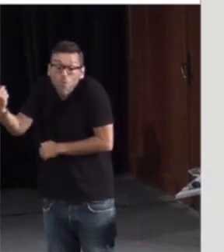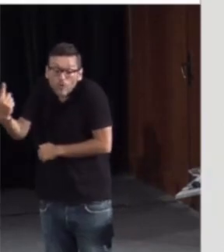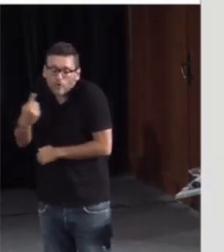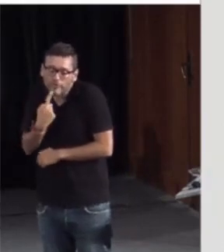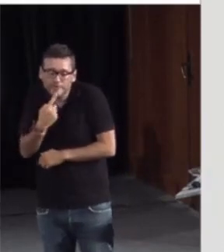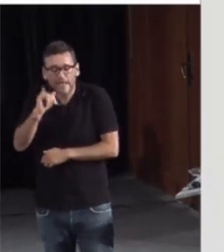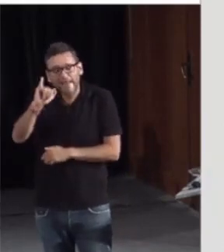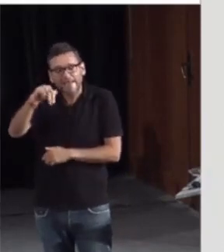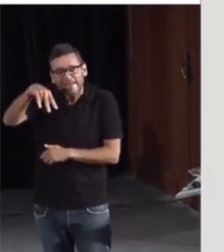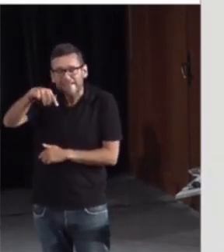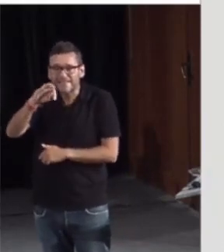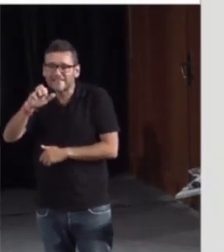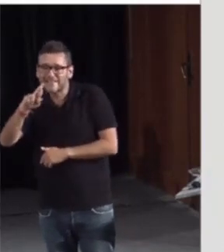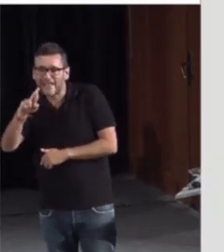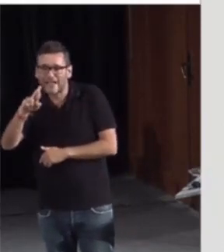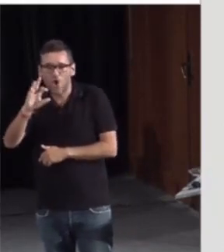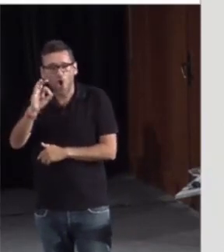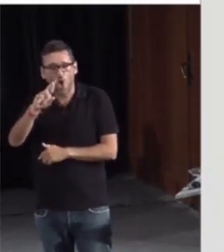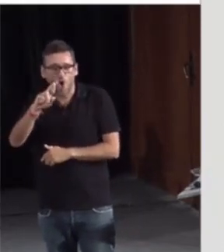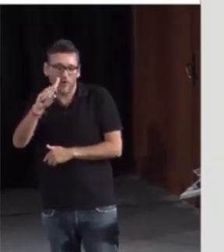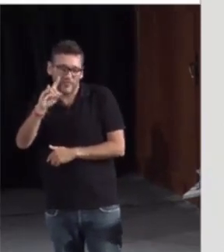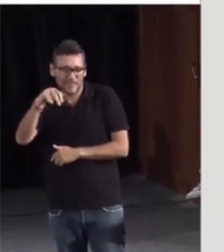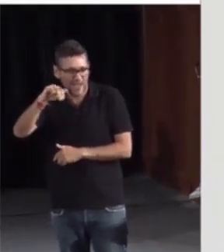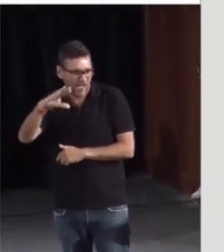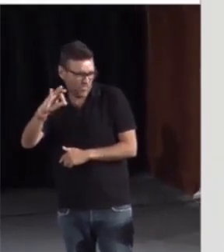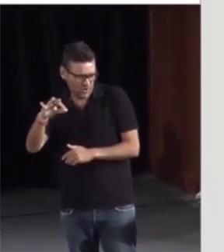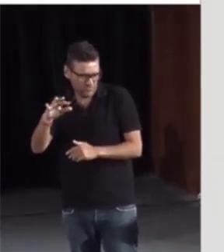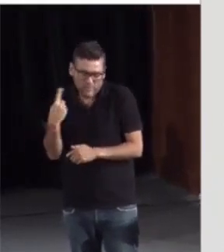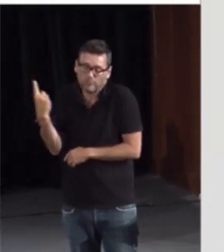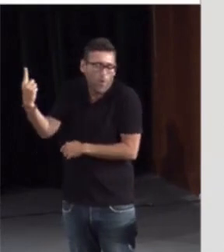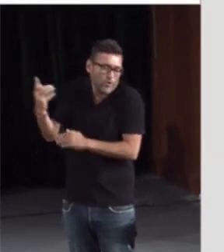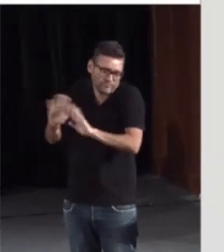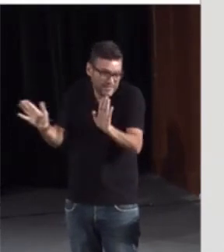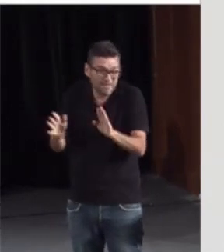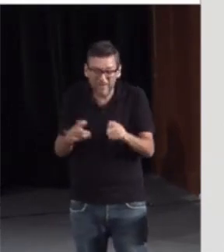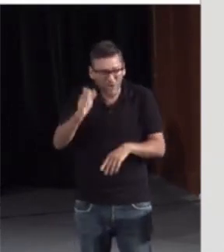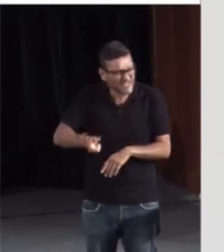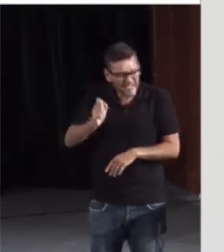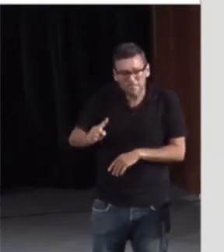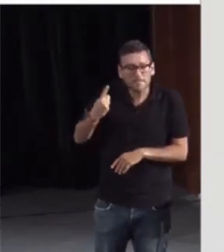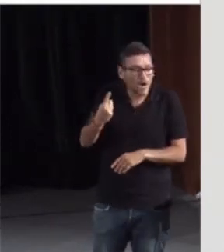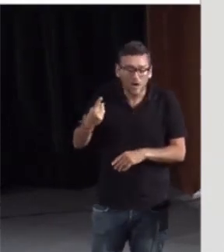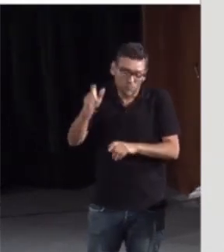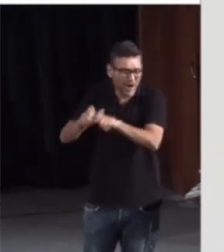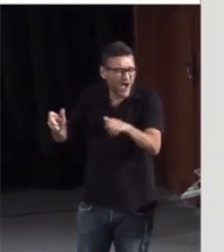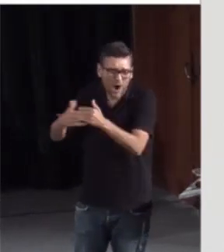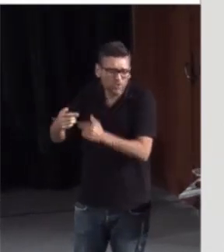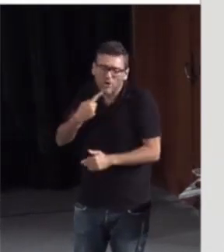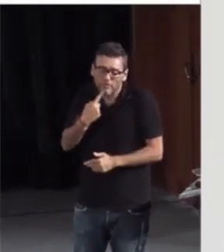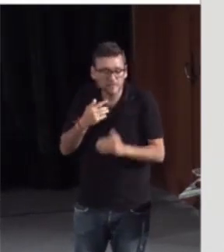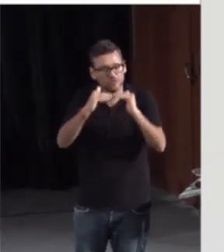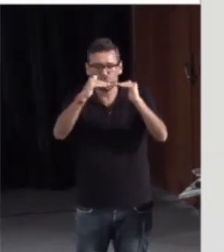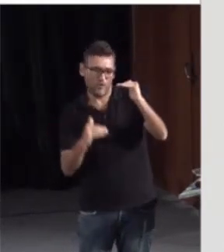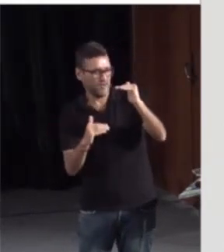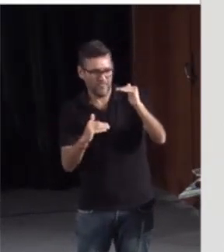Y hay un autor en concreto que añade un tercer elemento, que es la interordinación. Pero de